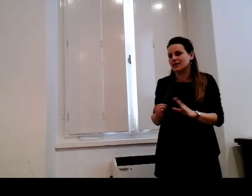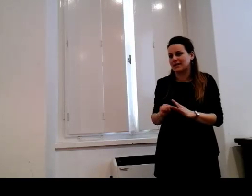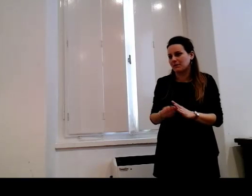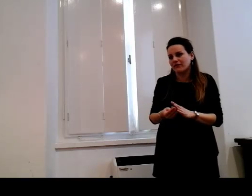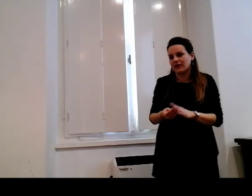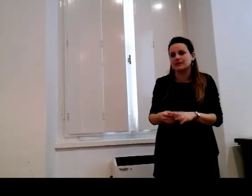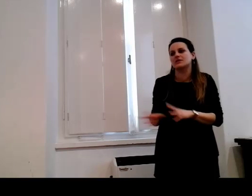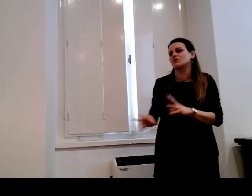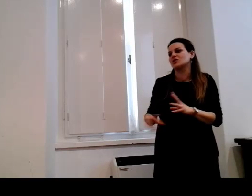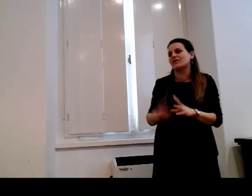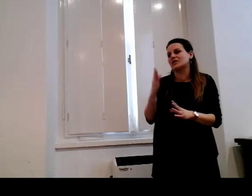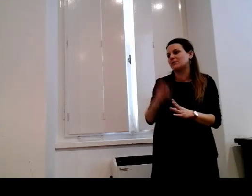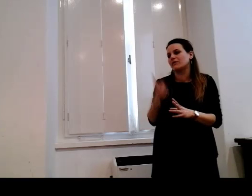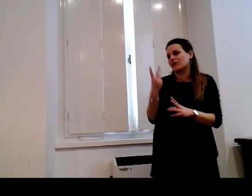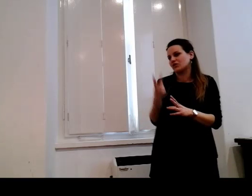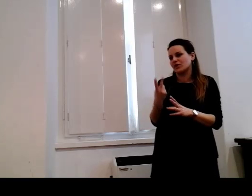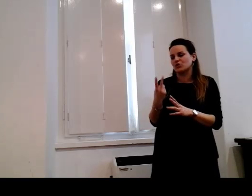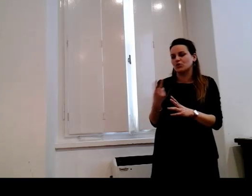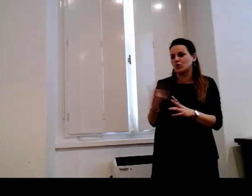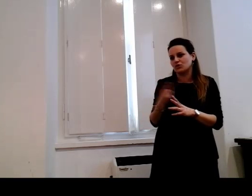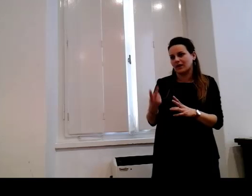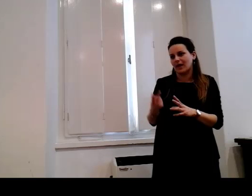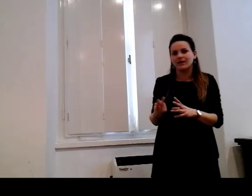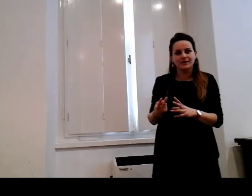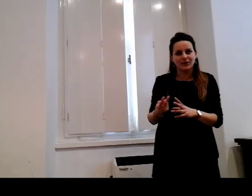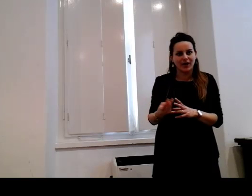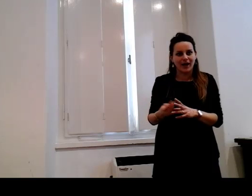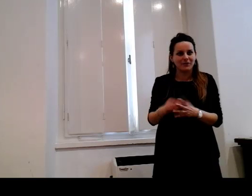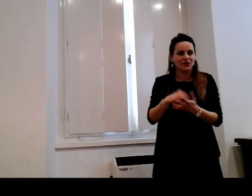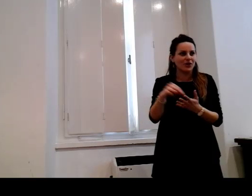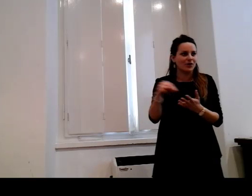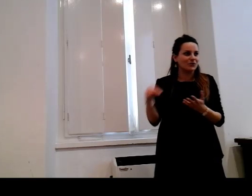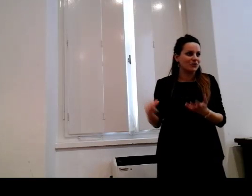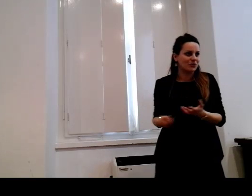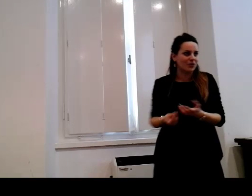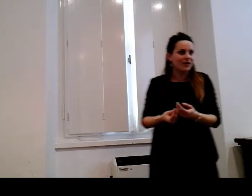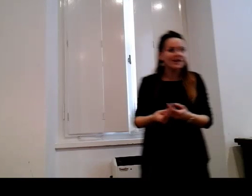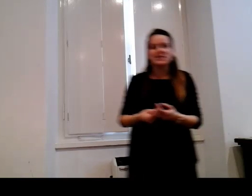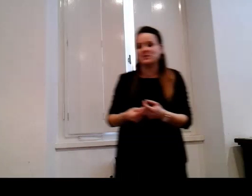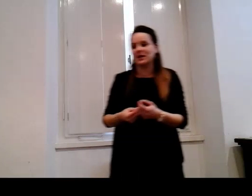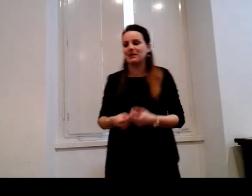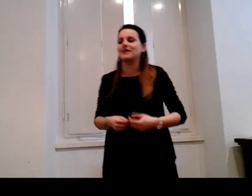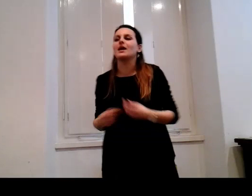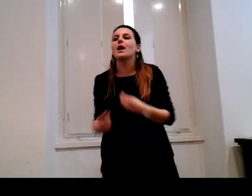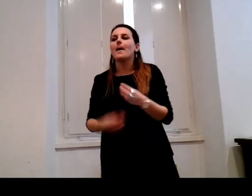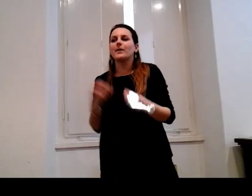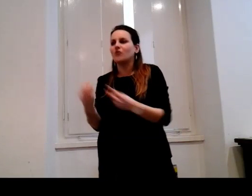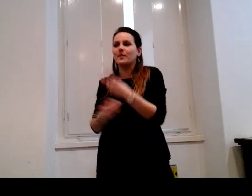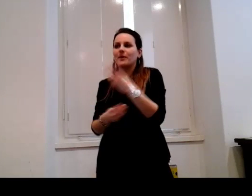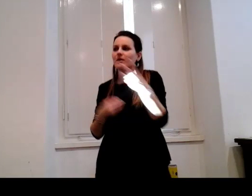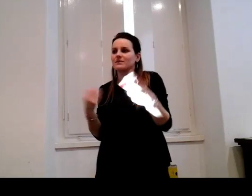ce l'abbiamo fatta. Se non ce la facciamo, vi faccio fare solo 2 su 3, ok? In modo che ognuno sperimenti. Poi dopo